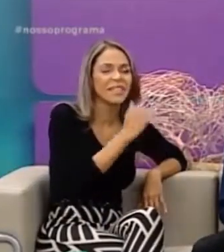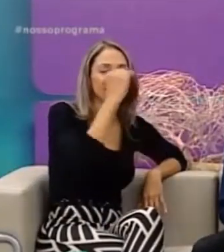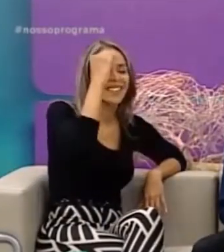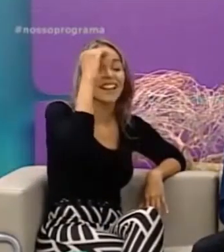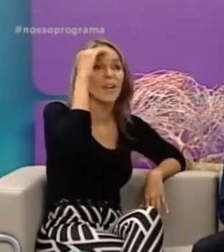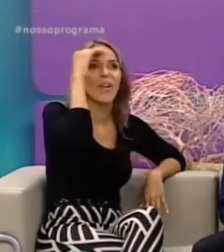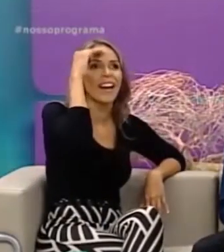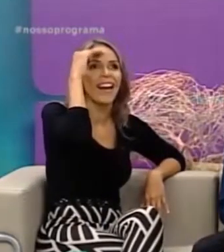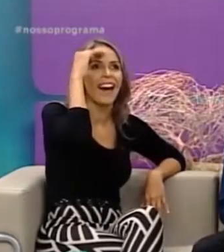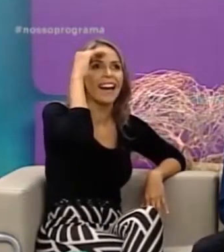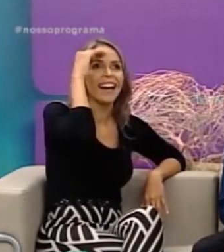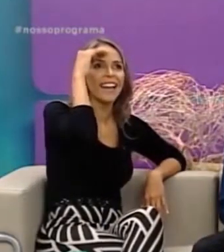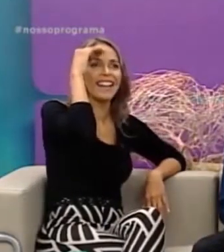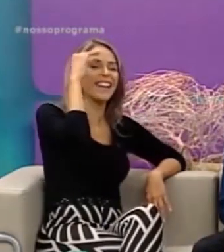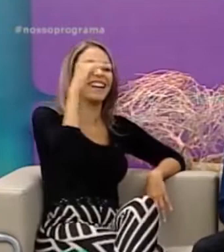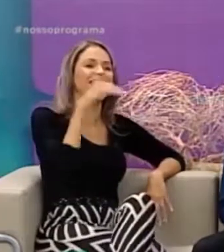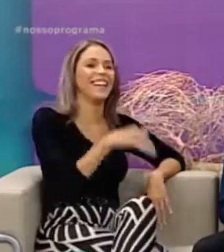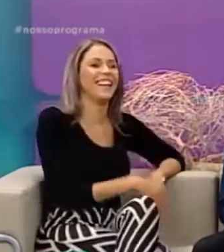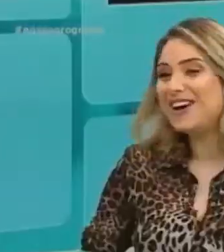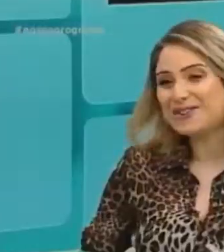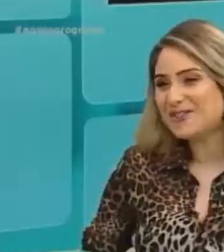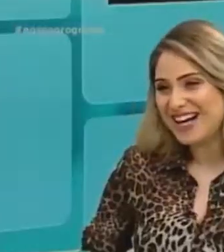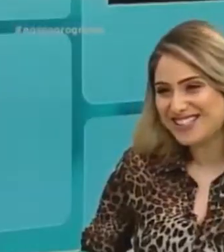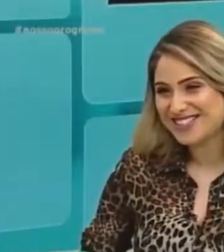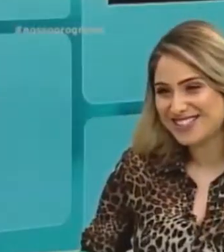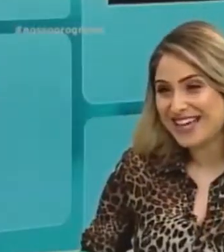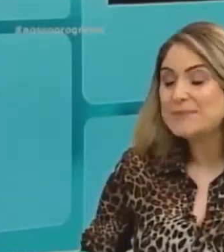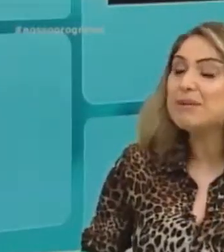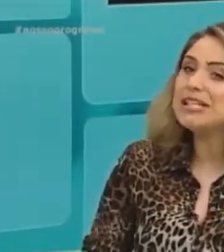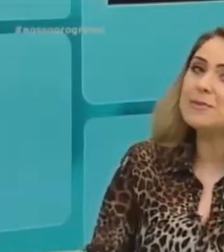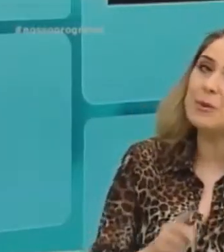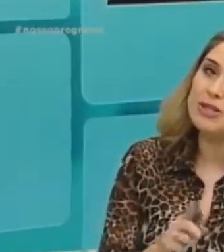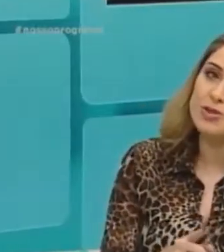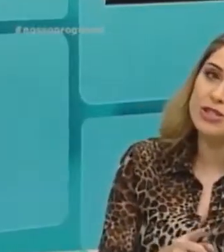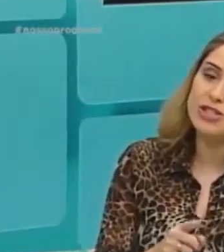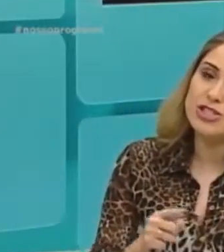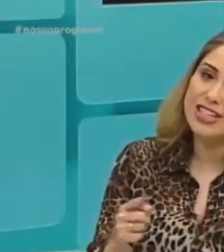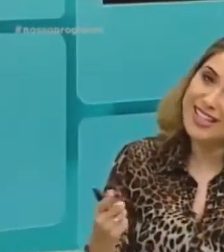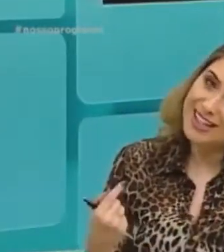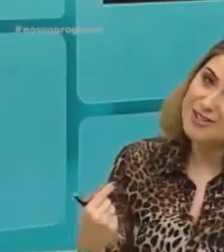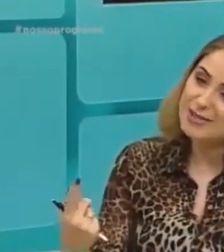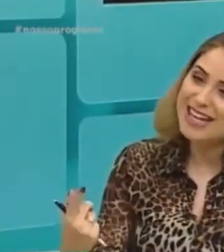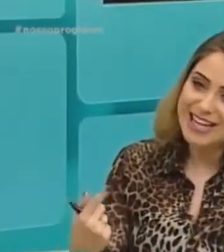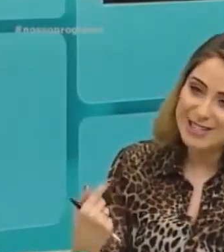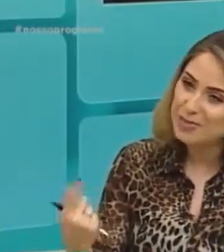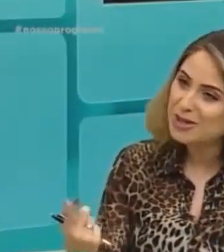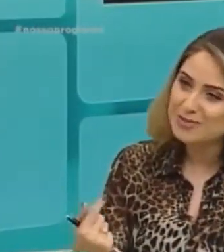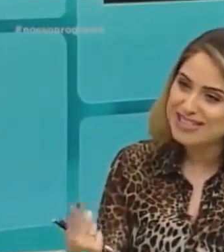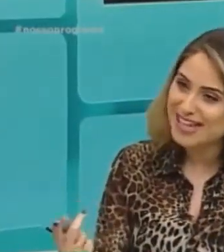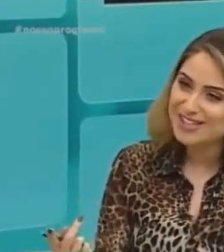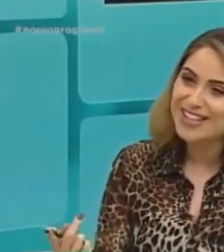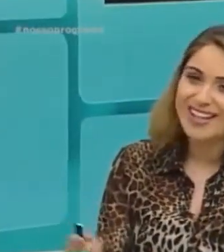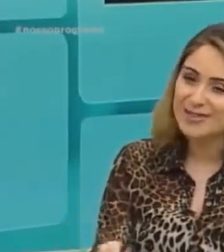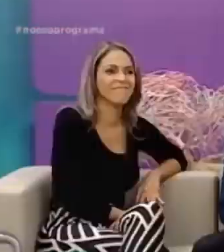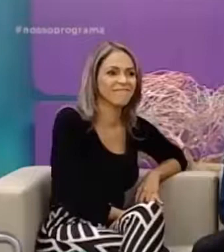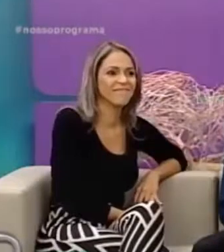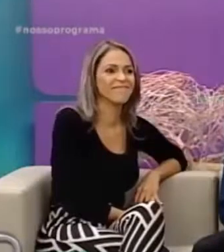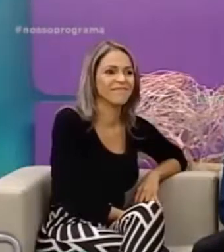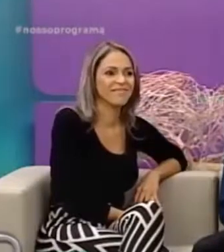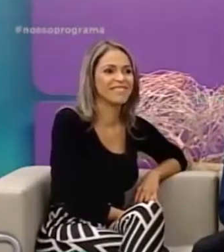falei, que louca. O que eu fiz, né? Mas é automático, né? Principalmente quando a gente cria intimidade, amor, amizade, não tem problema, a gente